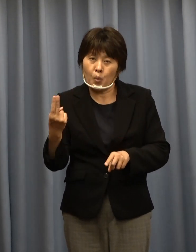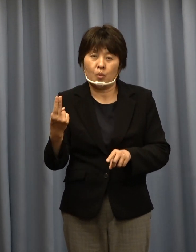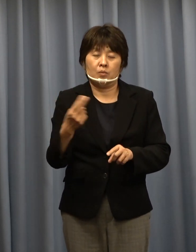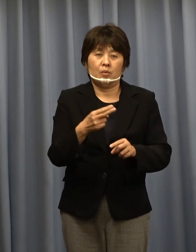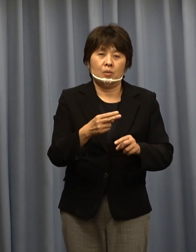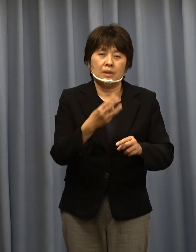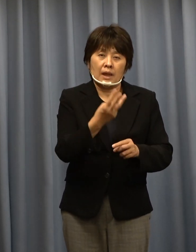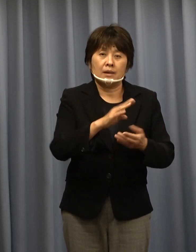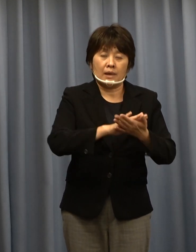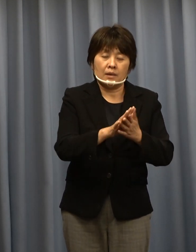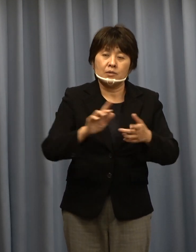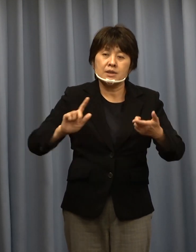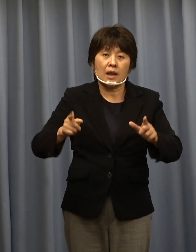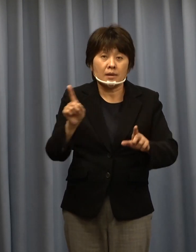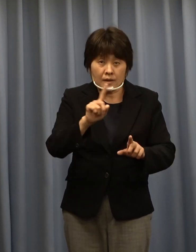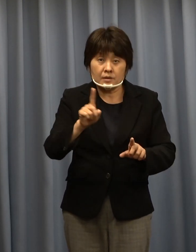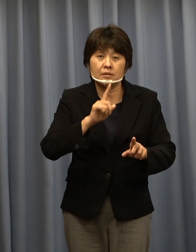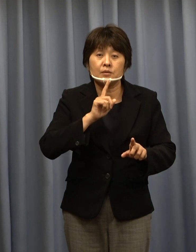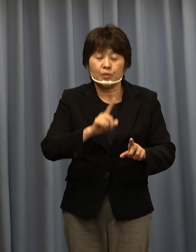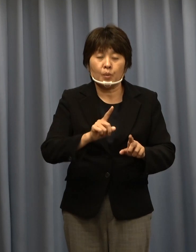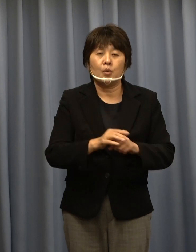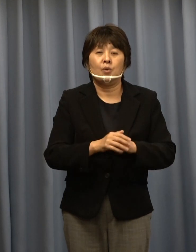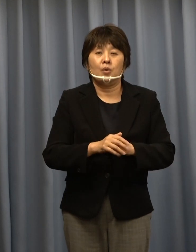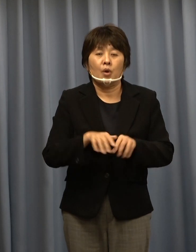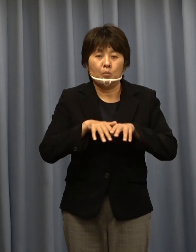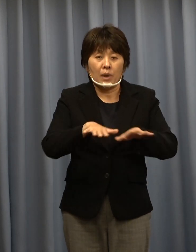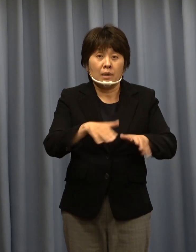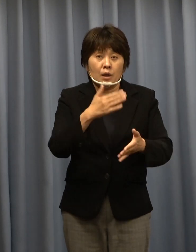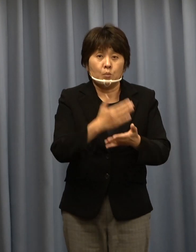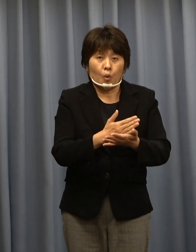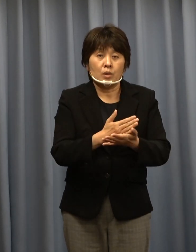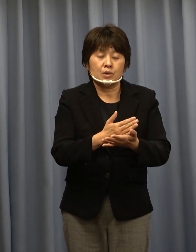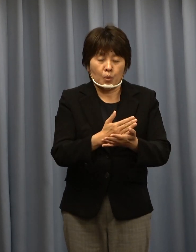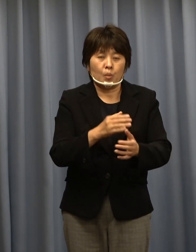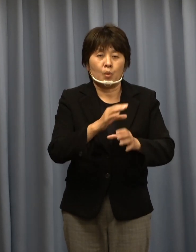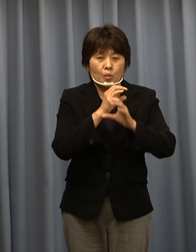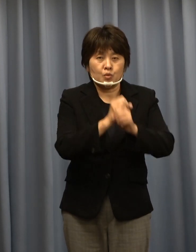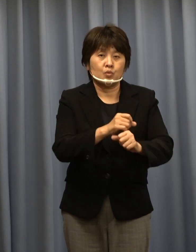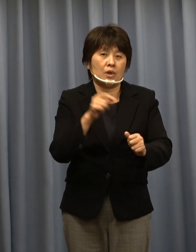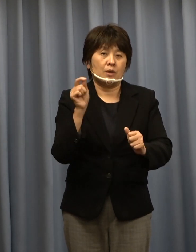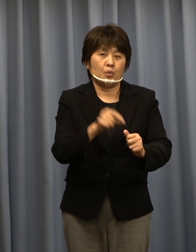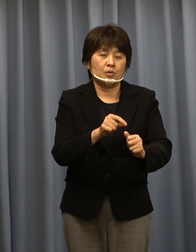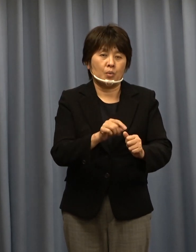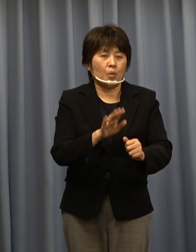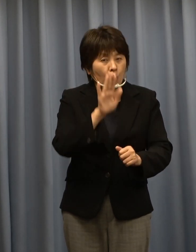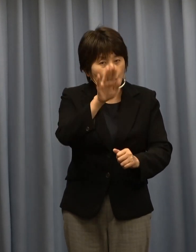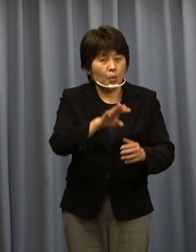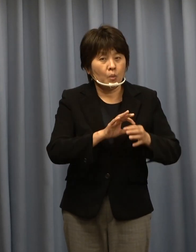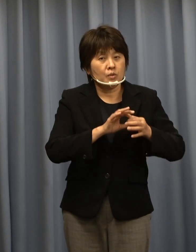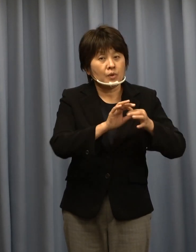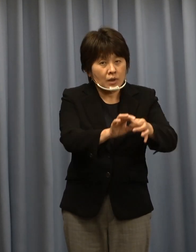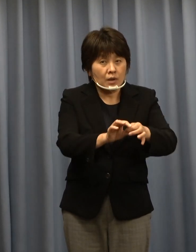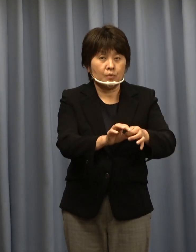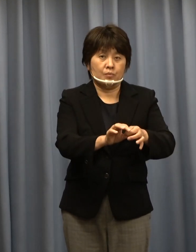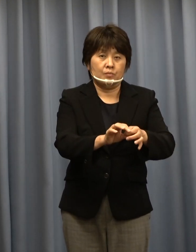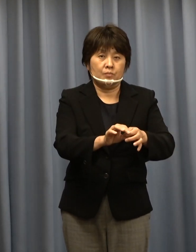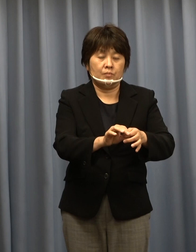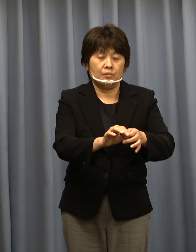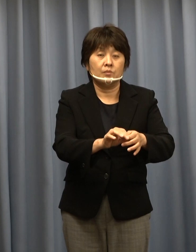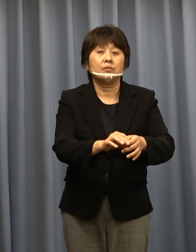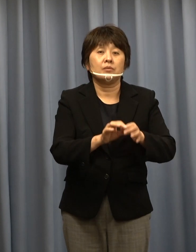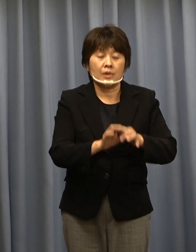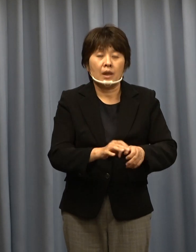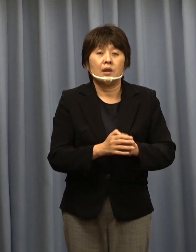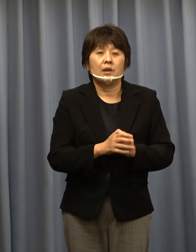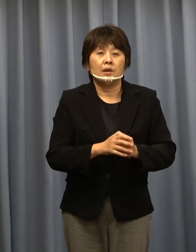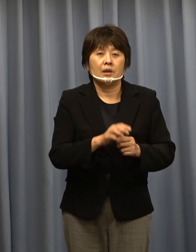ということになります。そうしますと、まん延防止等重点措置を今後も続けていくということでございますので、